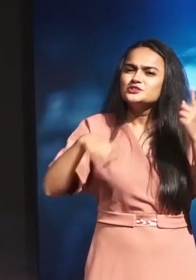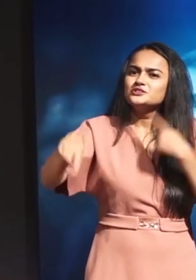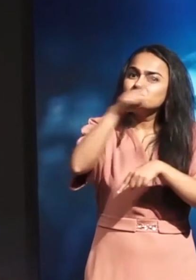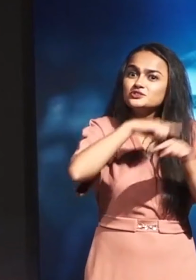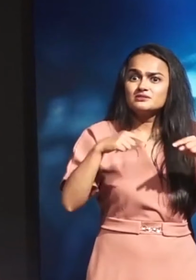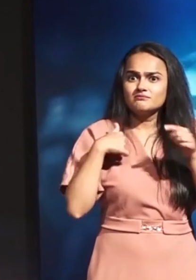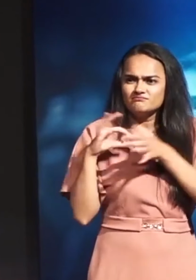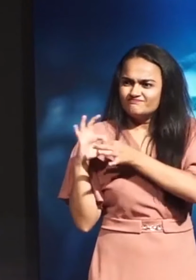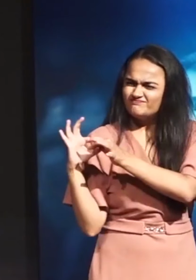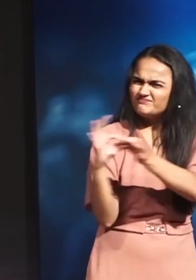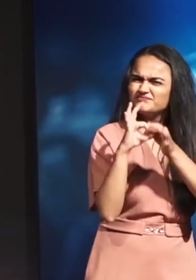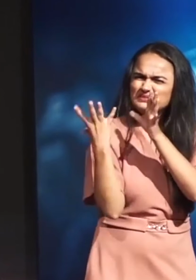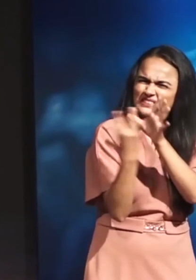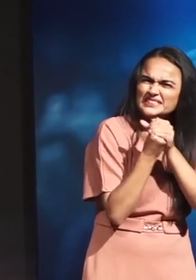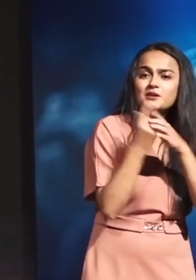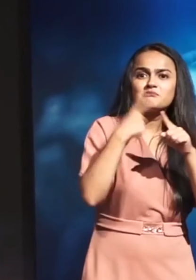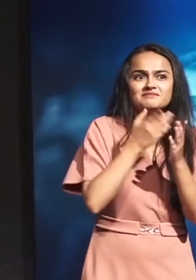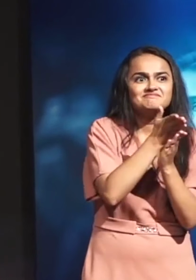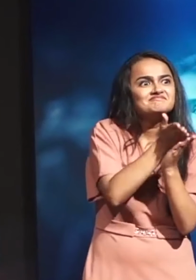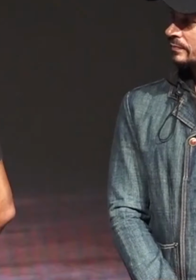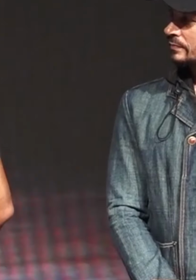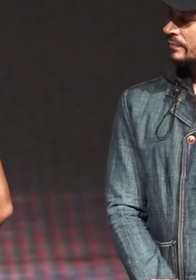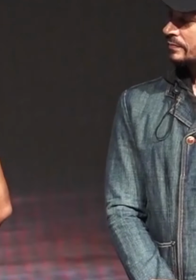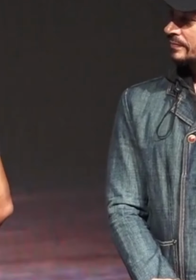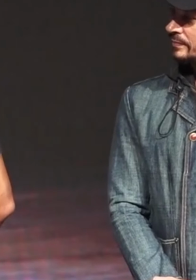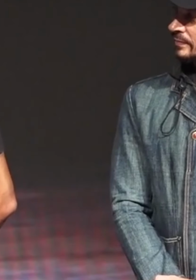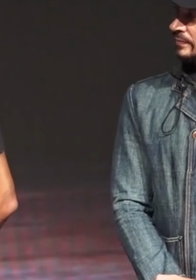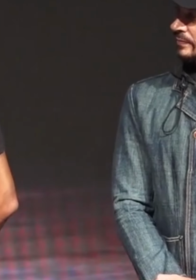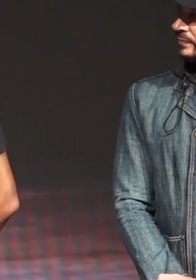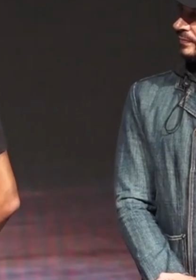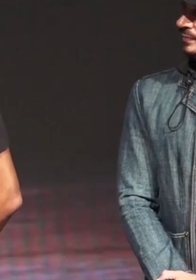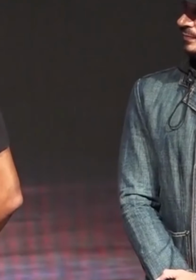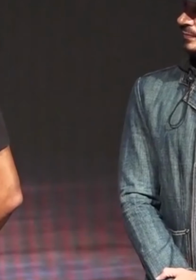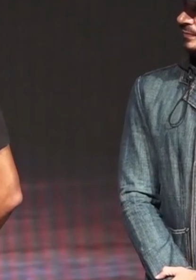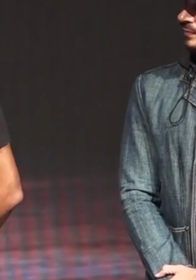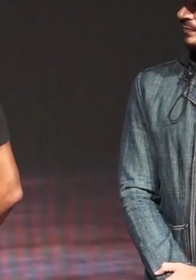यूनाइटेड इन डायवर्सिटी थैंक यू टू